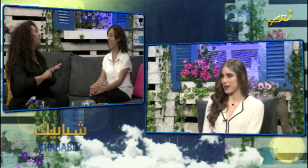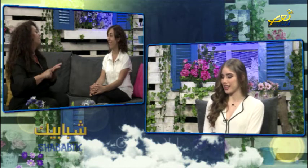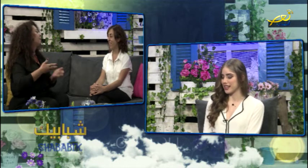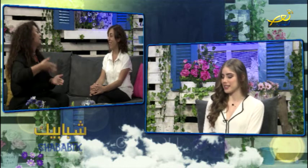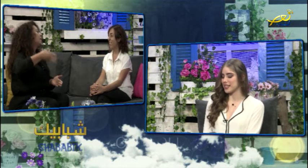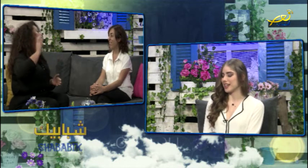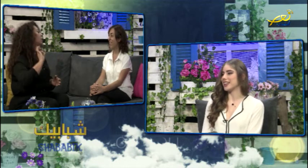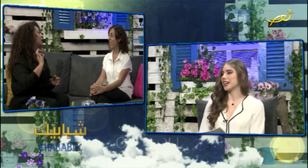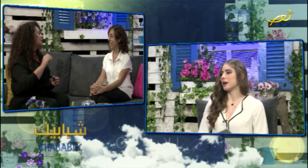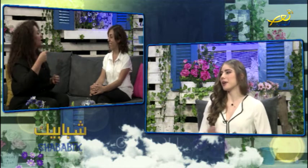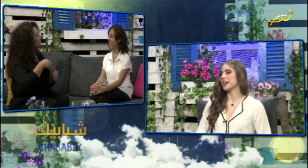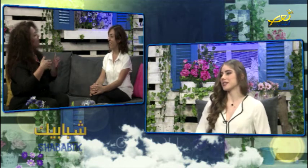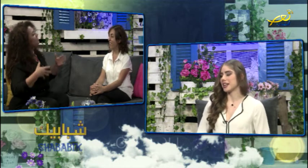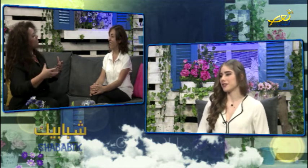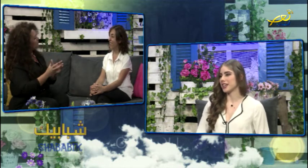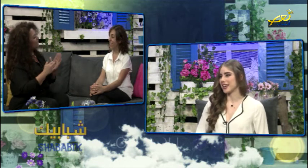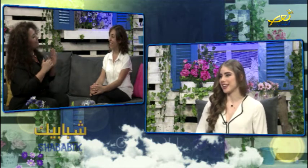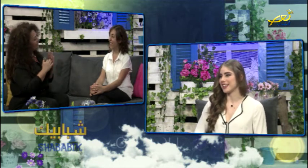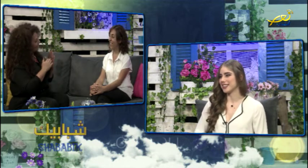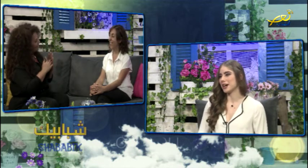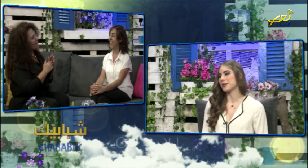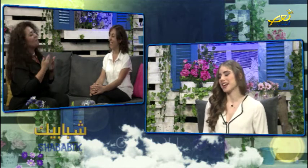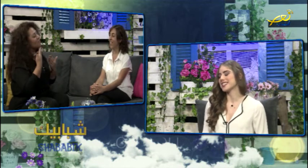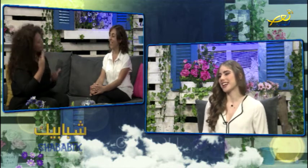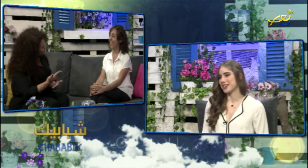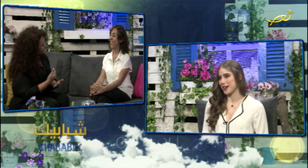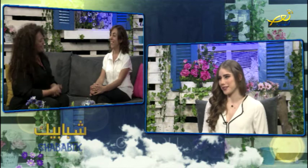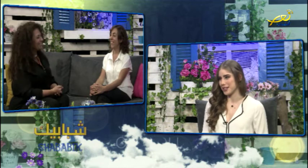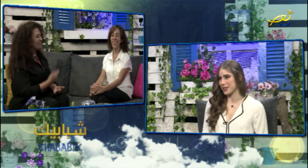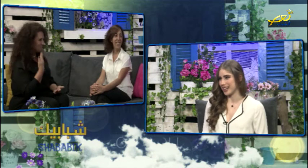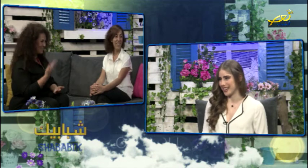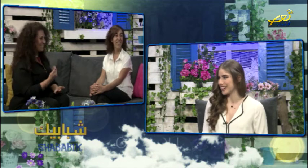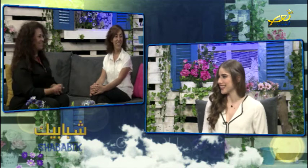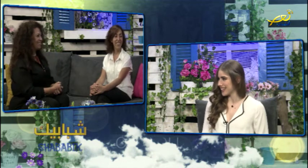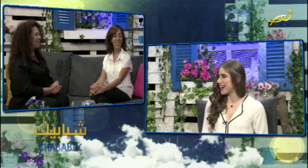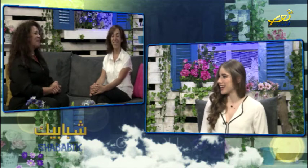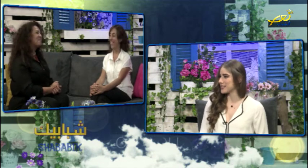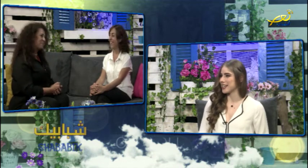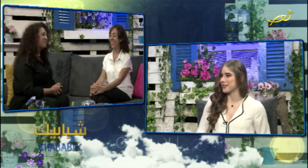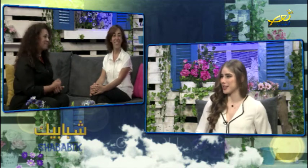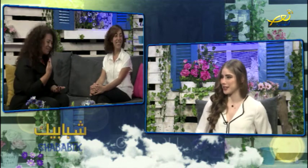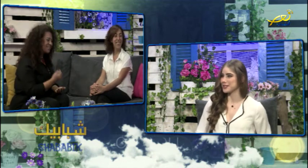بجمعية إيراب. أهلا وسهلا فيك ندى ويعطيك ألف عافية. شكرا لك. أهلا وسهلا فيكم. مرسي